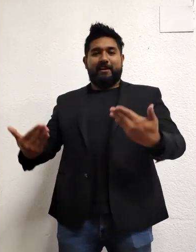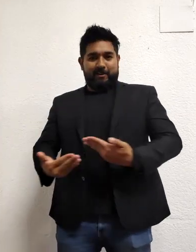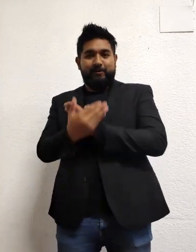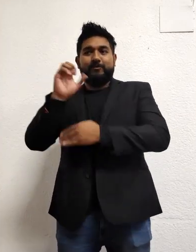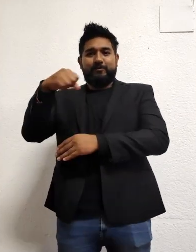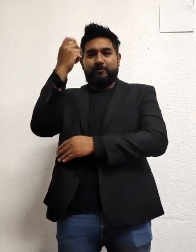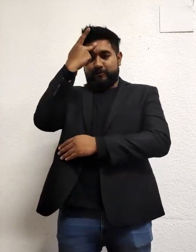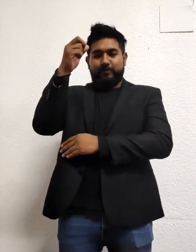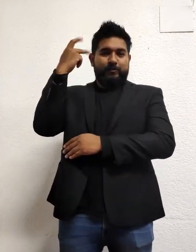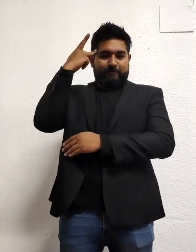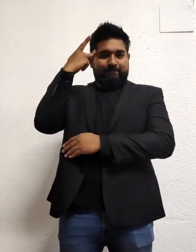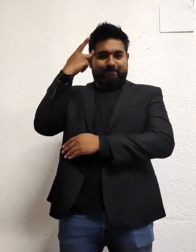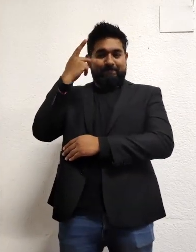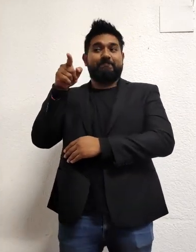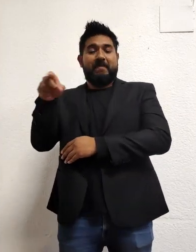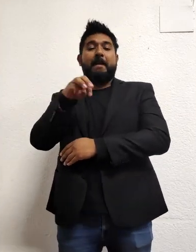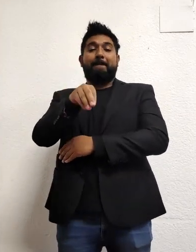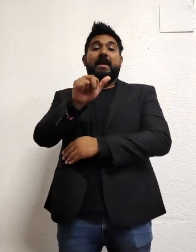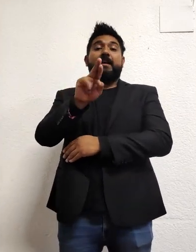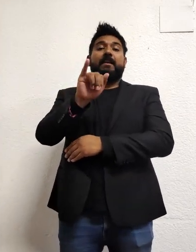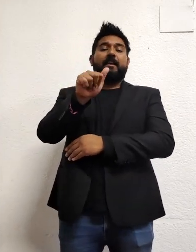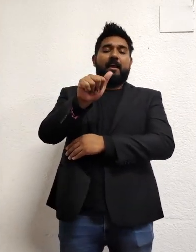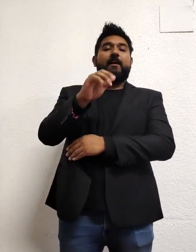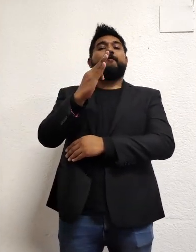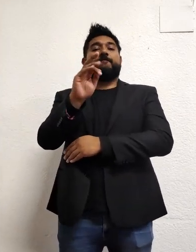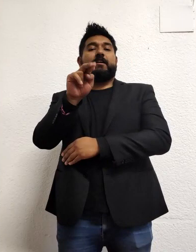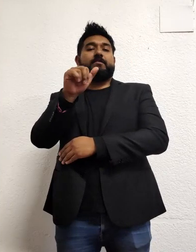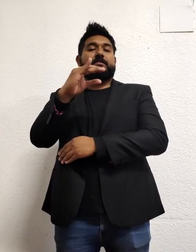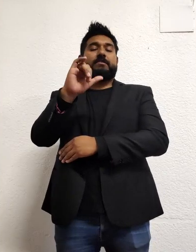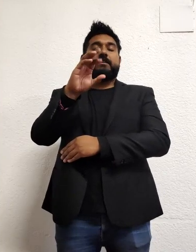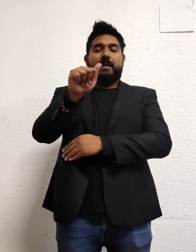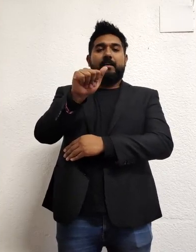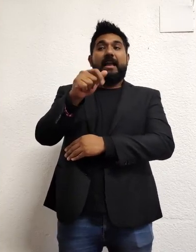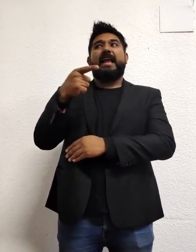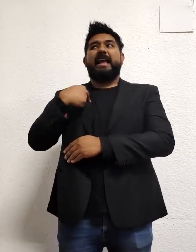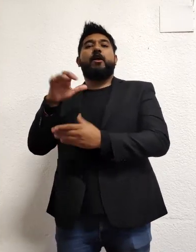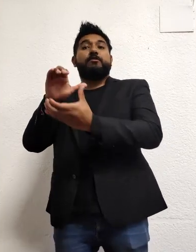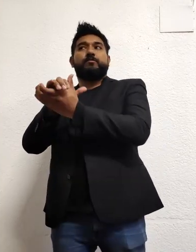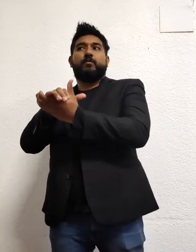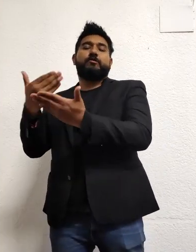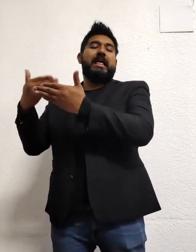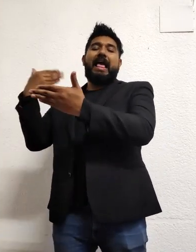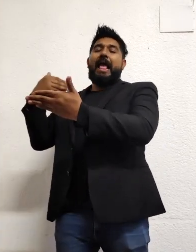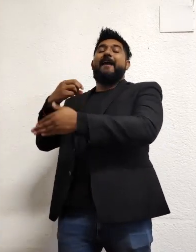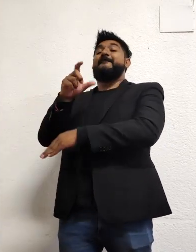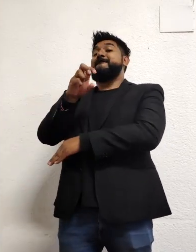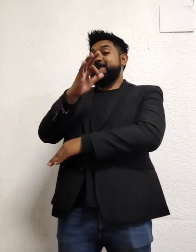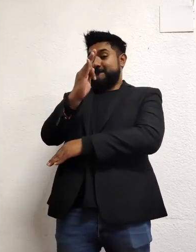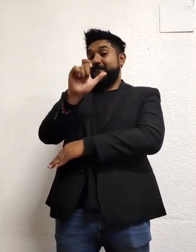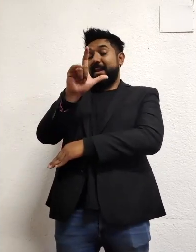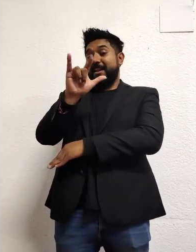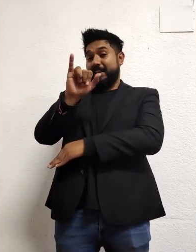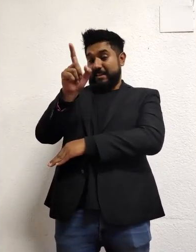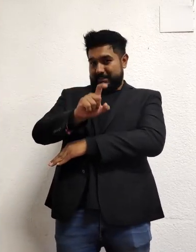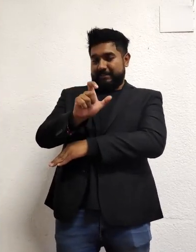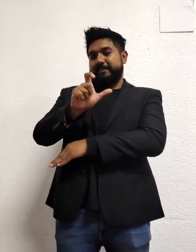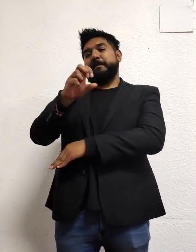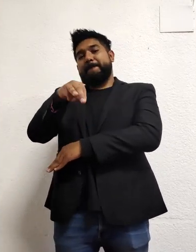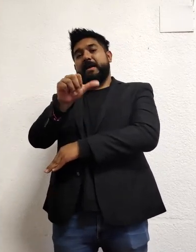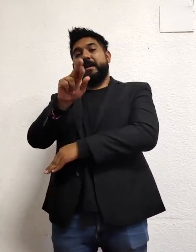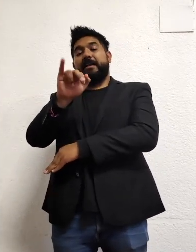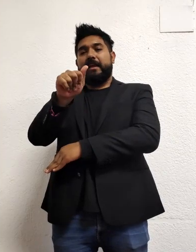1786 en San Luis Potosí. María Francisca de la Gándara y Cardona era viuda de Félix María Calleja del Rey, nacido